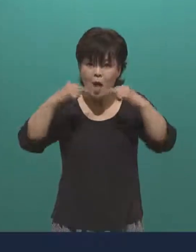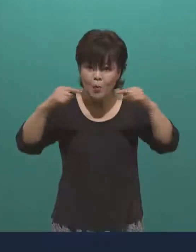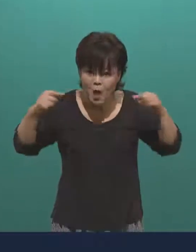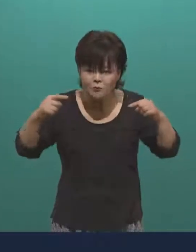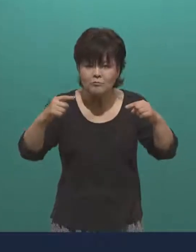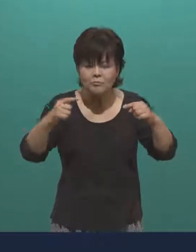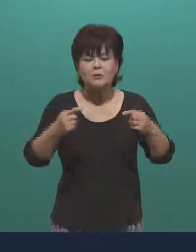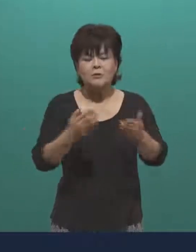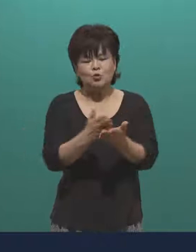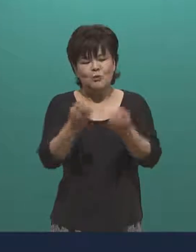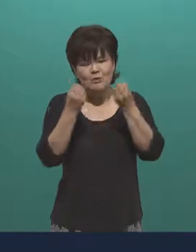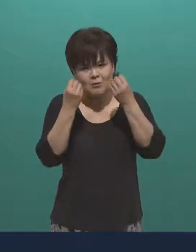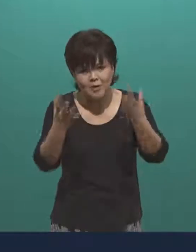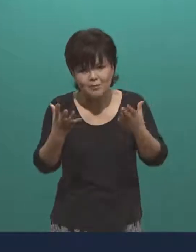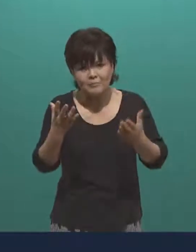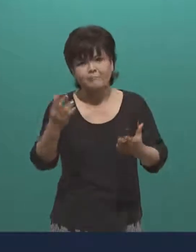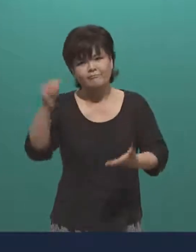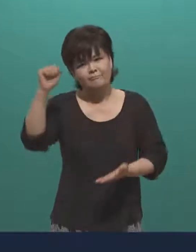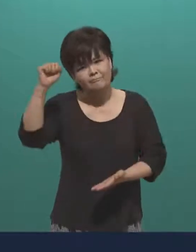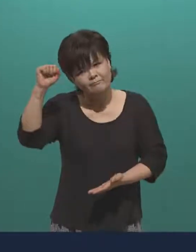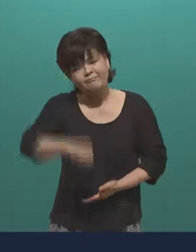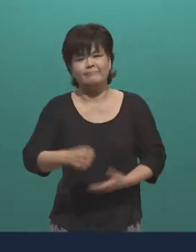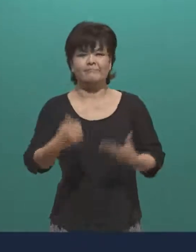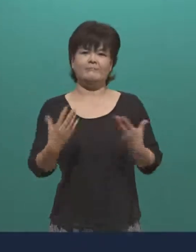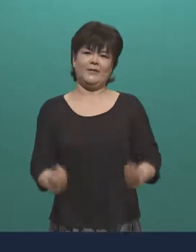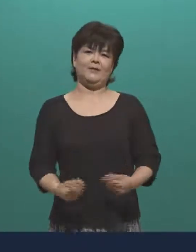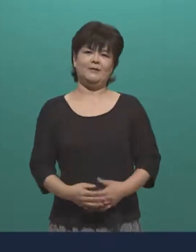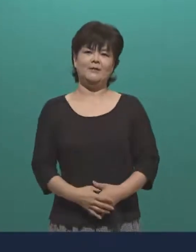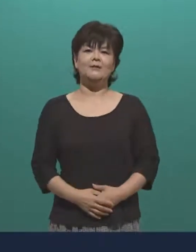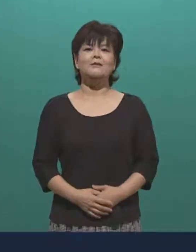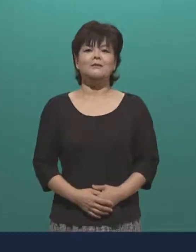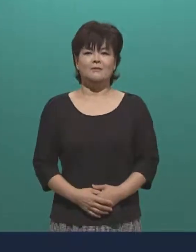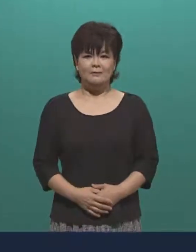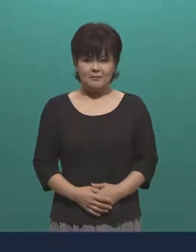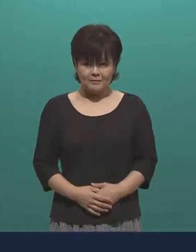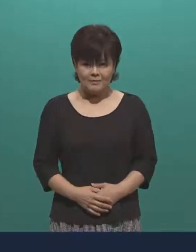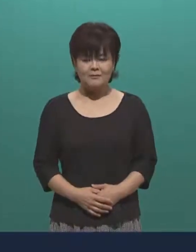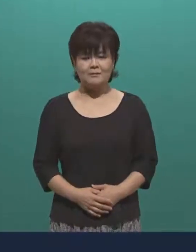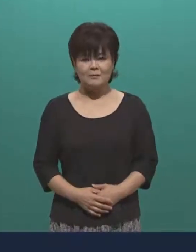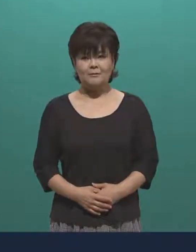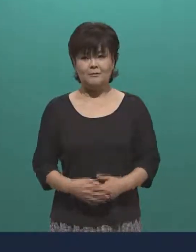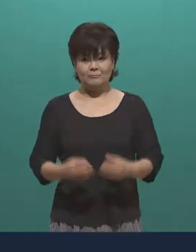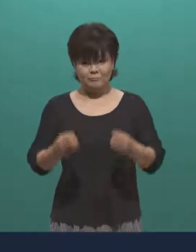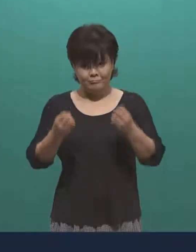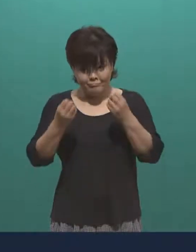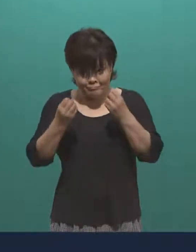谷川ナマズが新種であることが認められました。